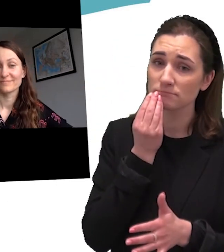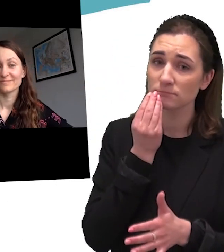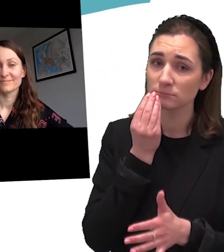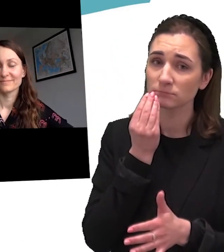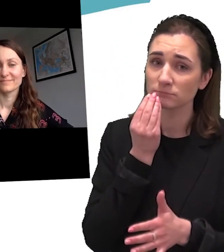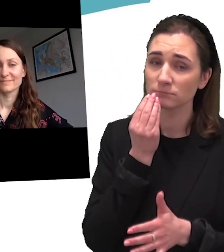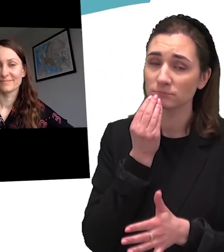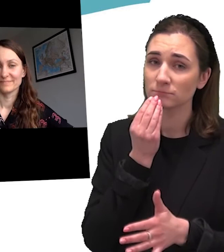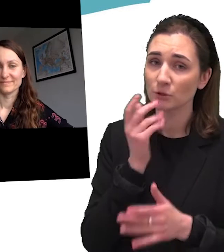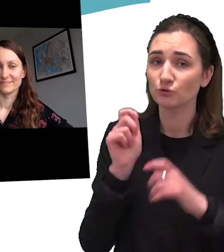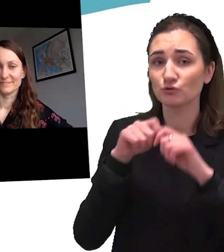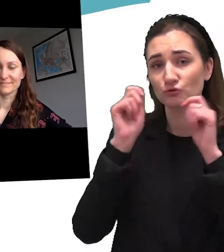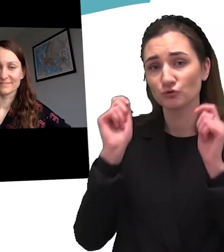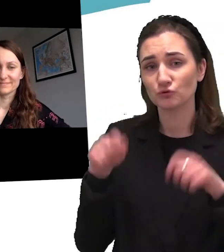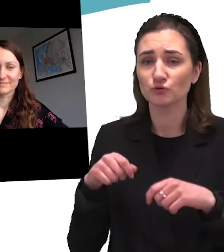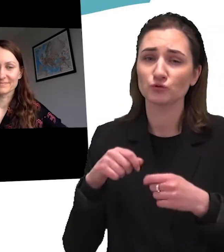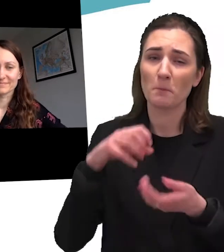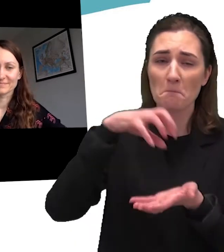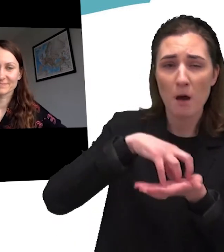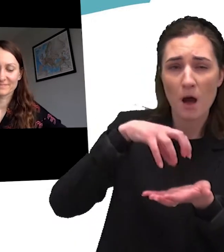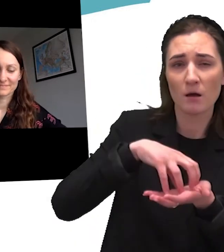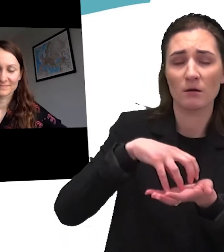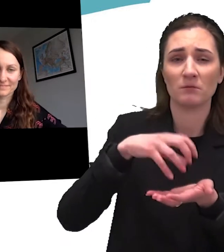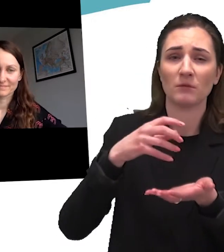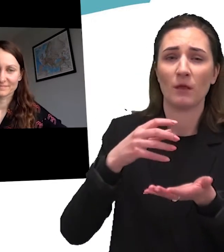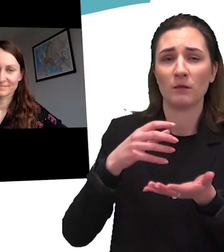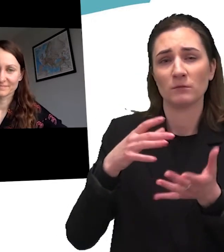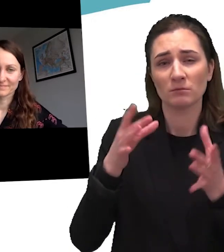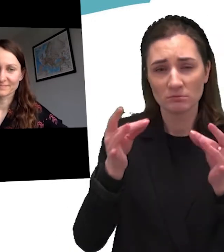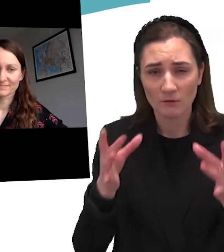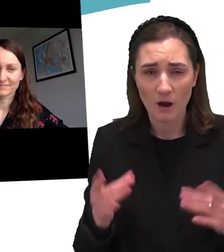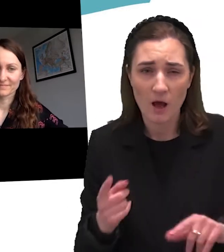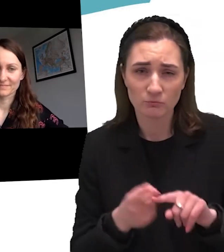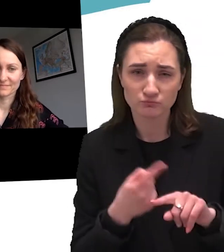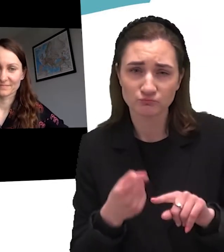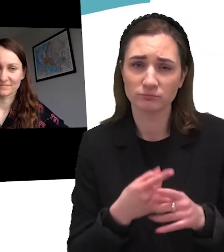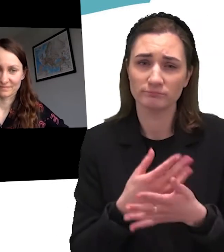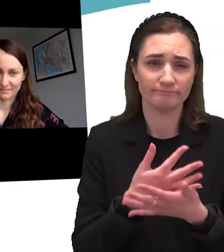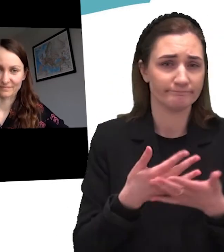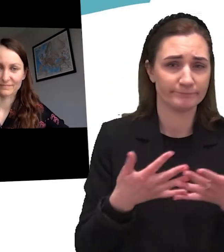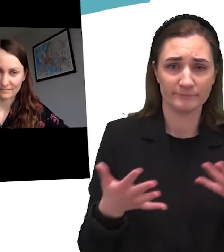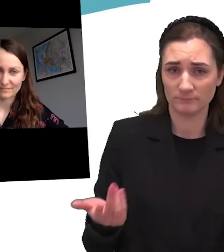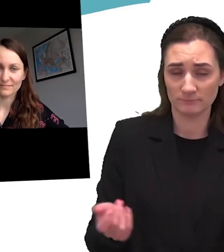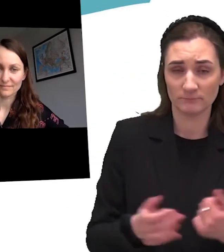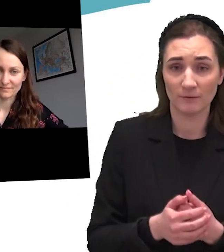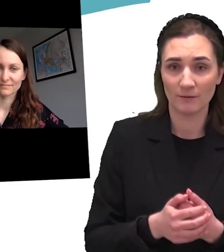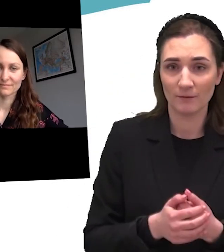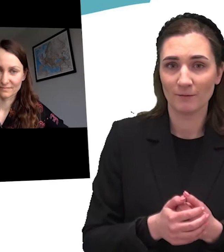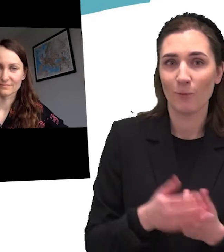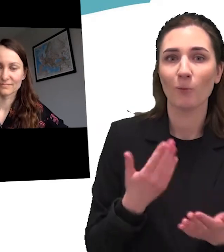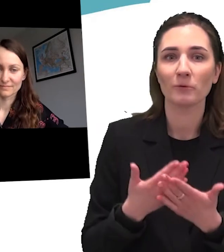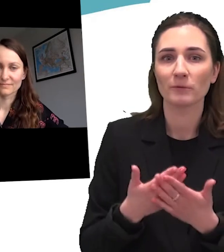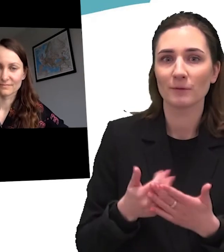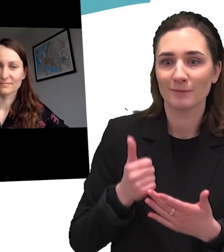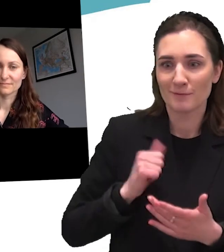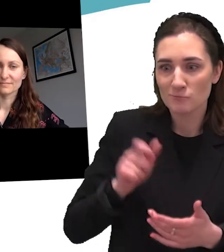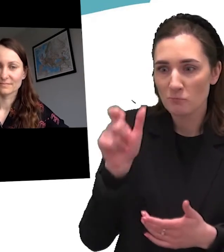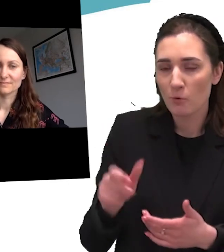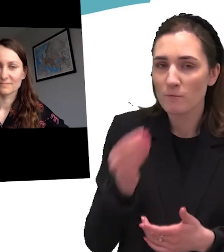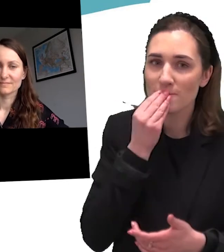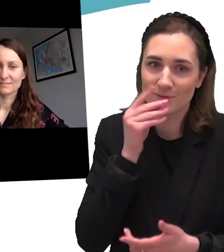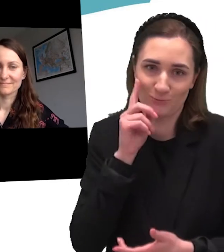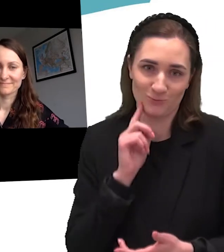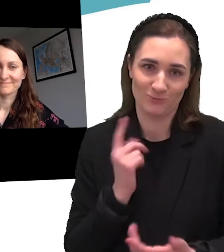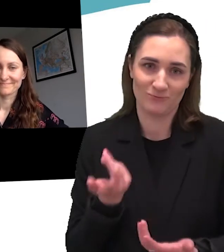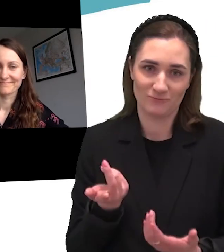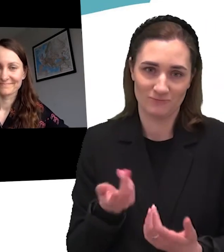trūksta maisto, nu, tiesiog kalorijų, tai tada prasidedam bandelės, traškučiai ir ten visi kiti dalykai, nes